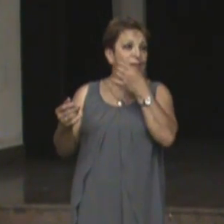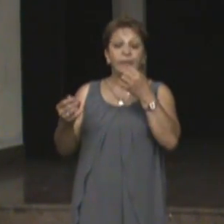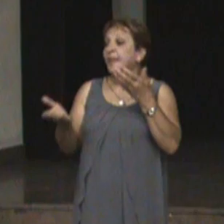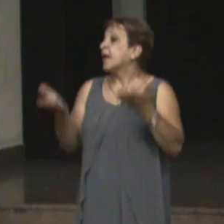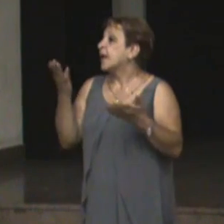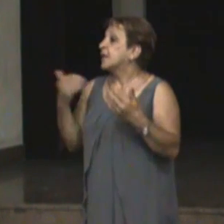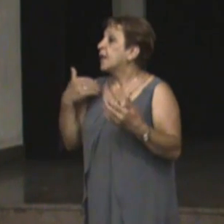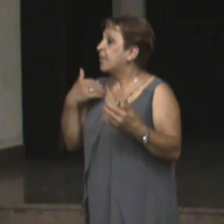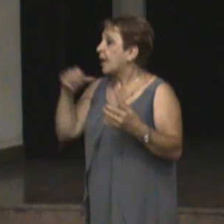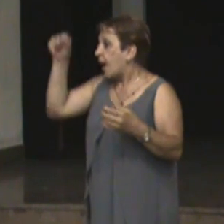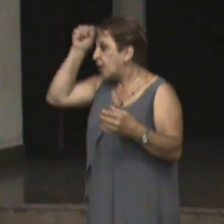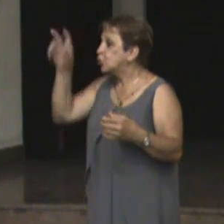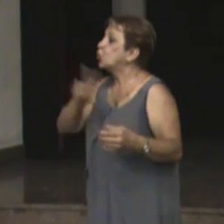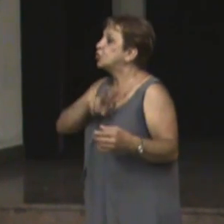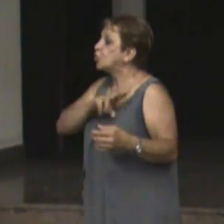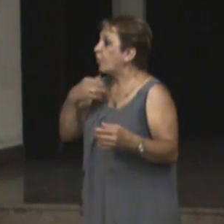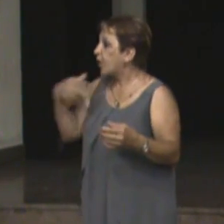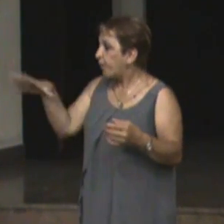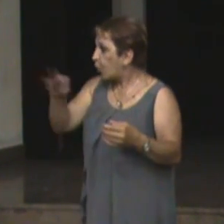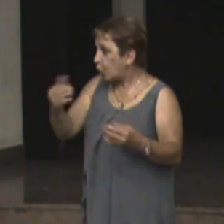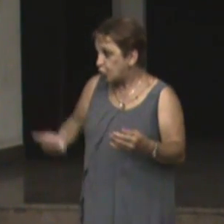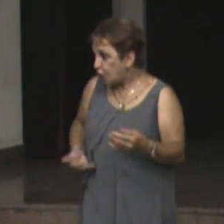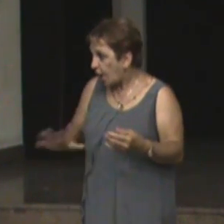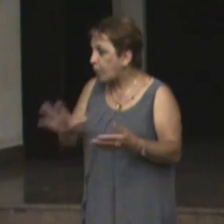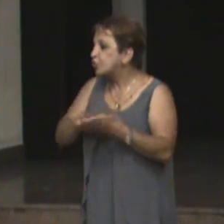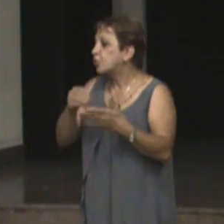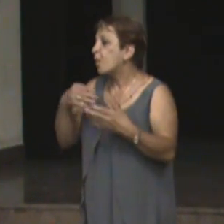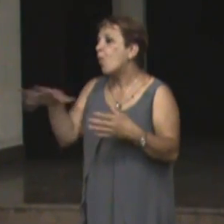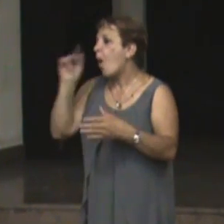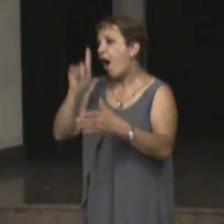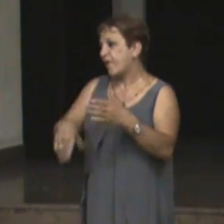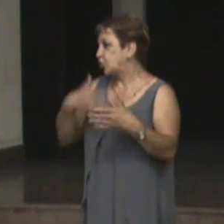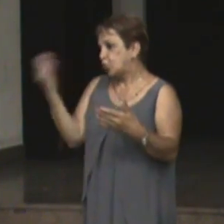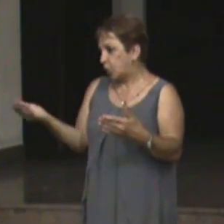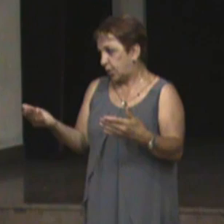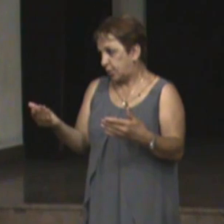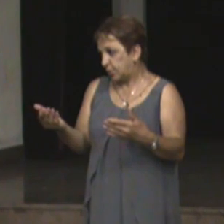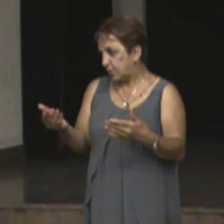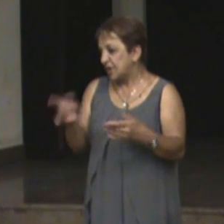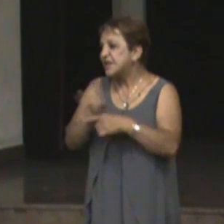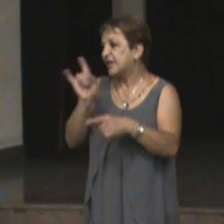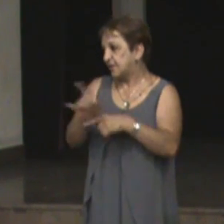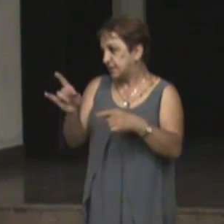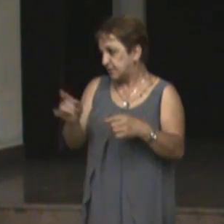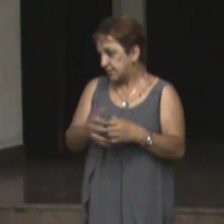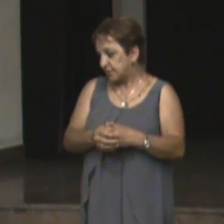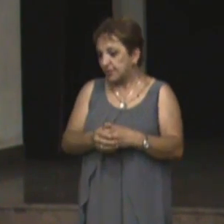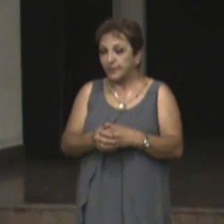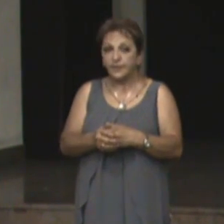Աստվածային այդ սիրով մենք չենք կարող, ուրեմն մենք մեր հավատքի հետ իրականում բավականին լուրջ խնդիրներ